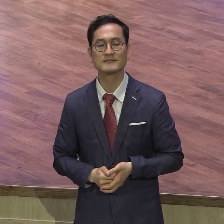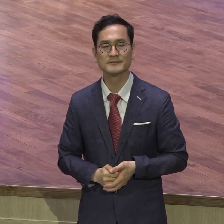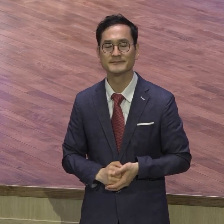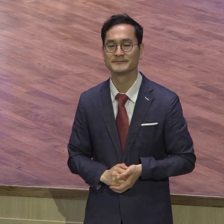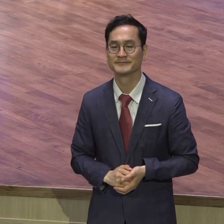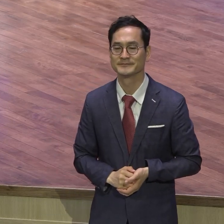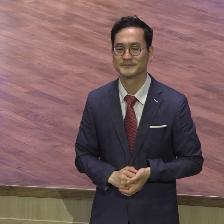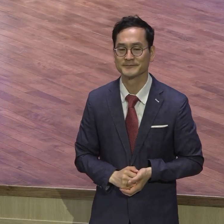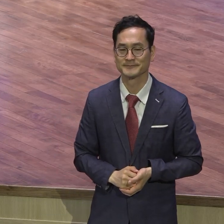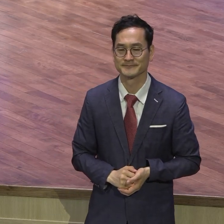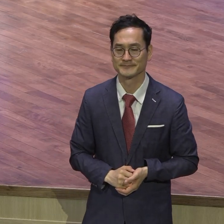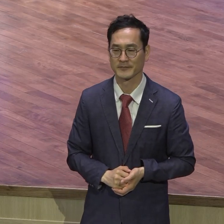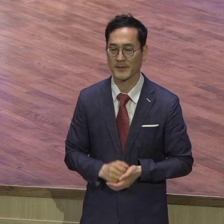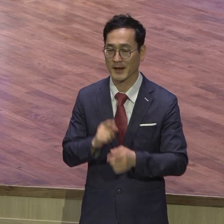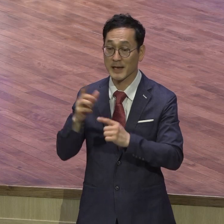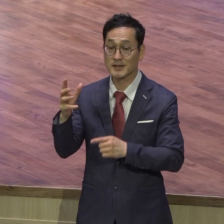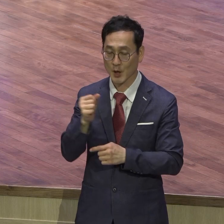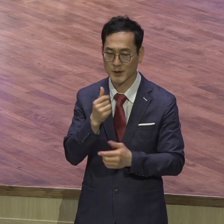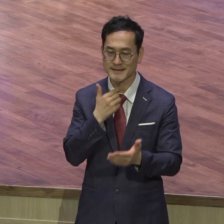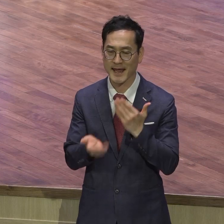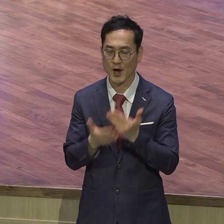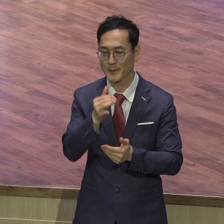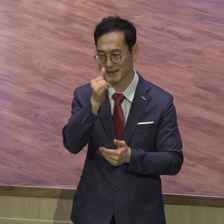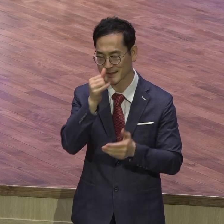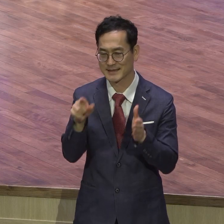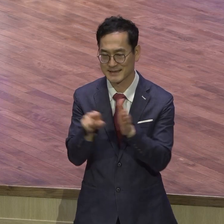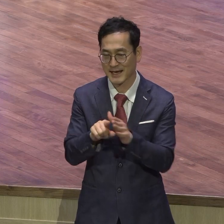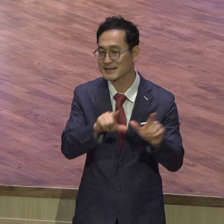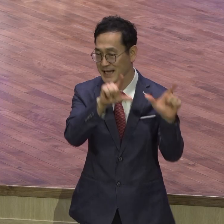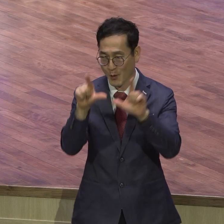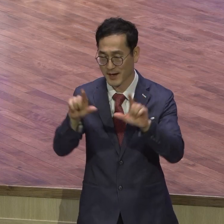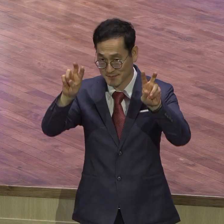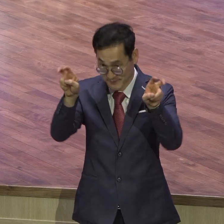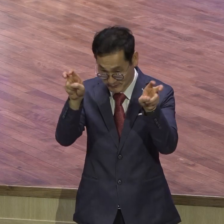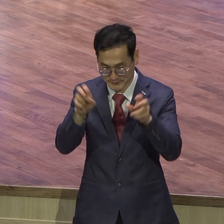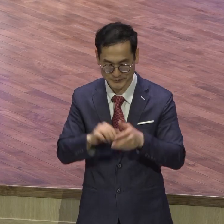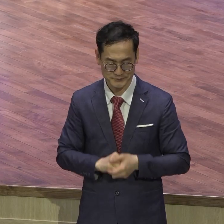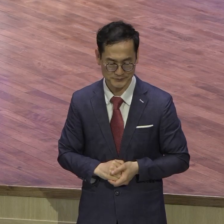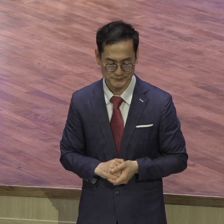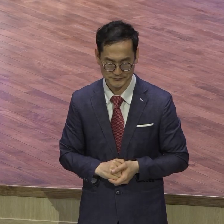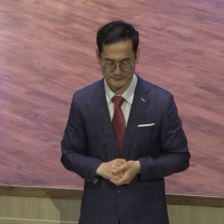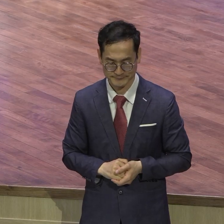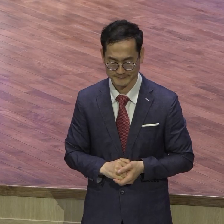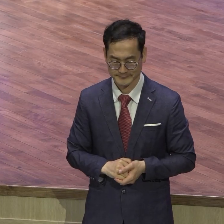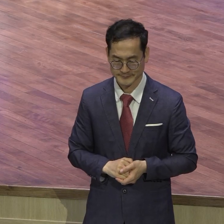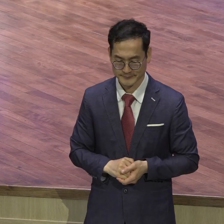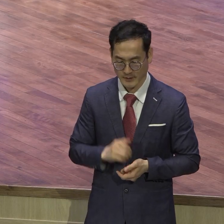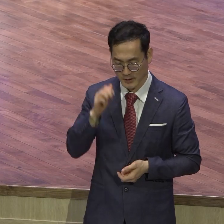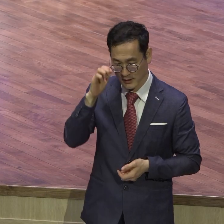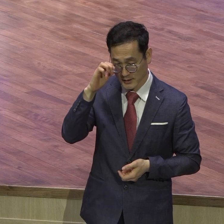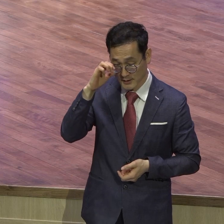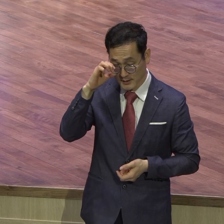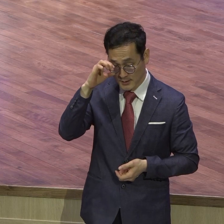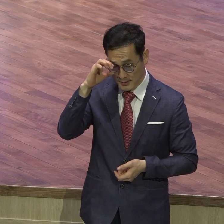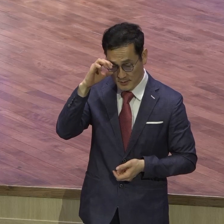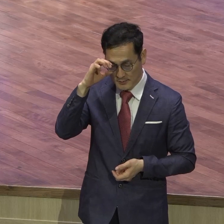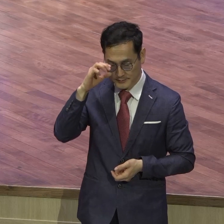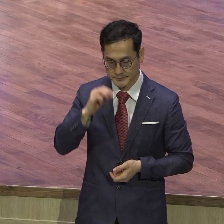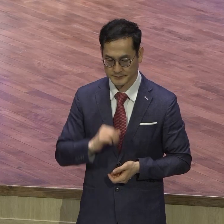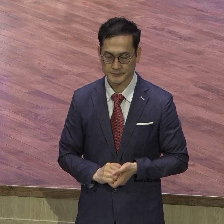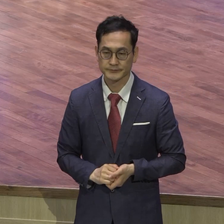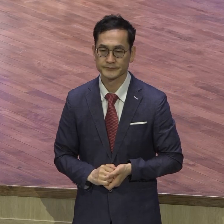이것을 말씀 가지고 체험있는 신앙생활이란 제모로 말씀을 드립니다 그동안